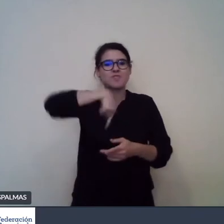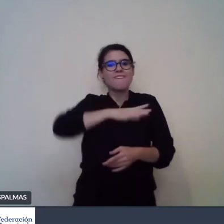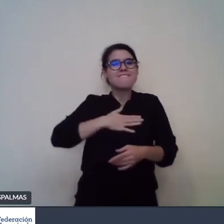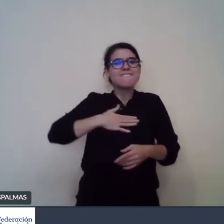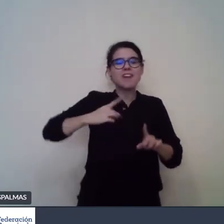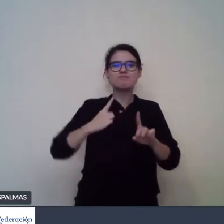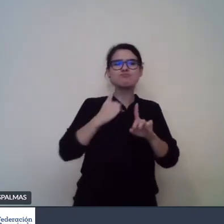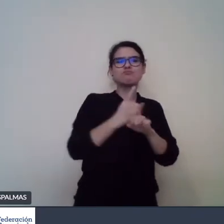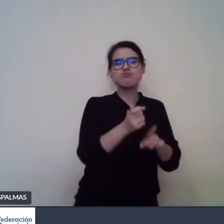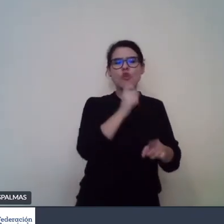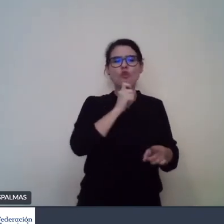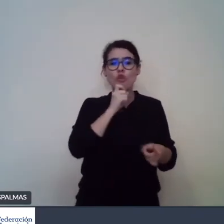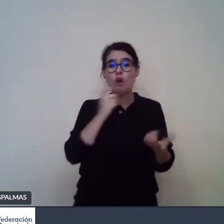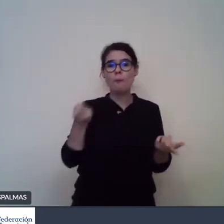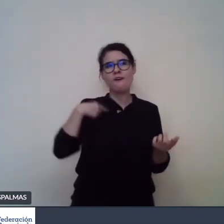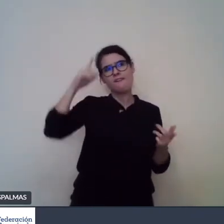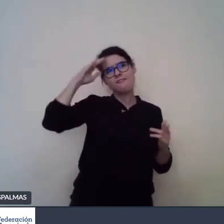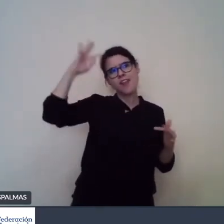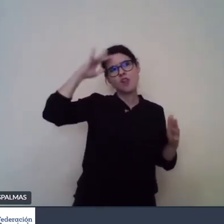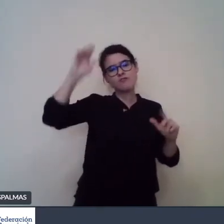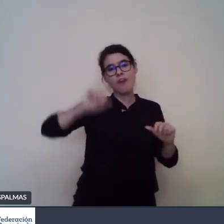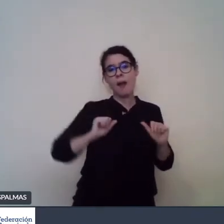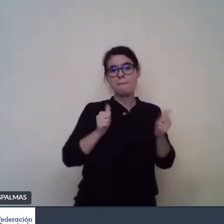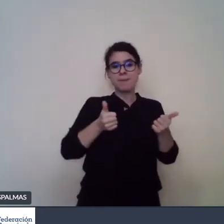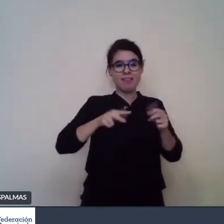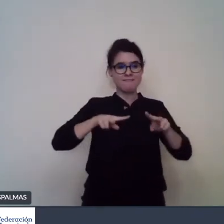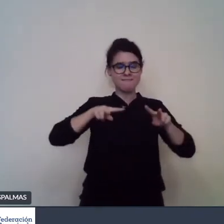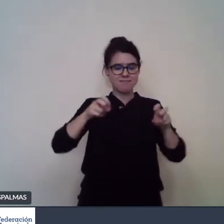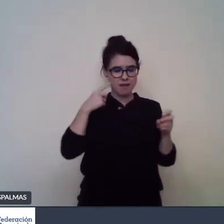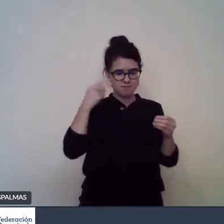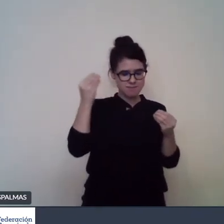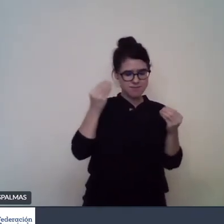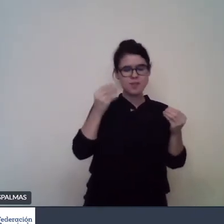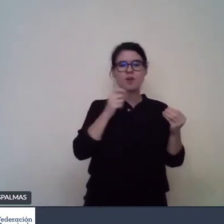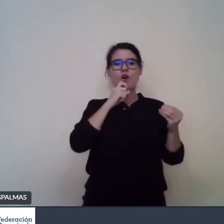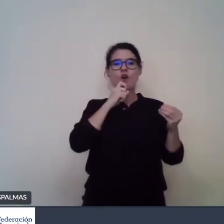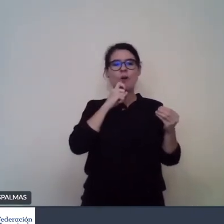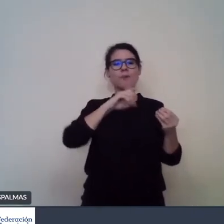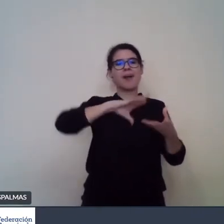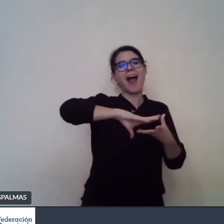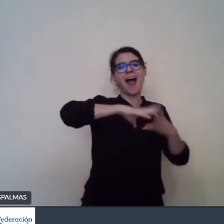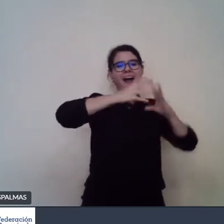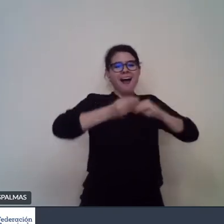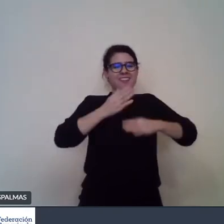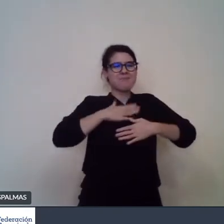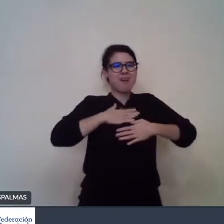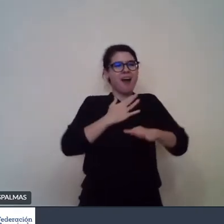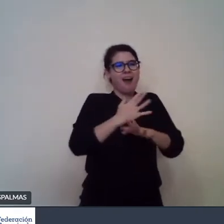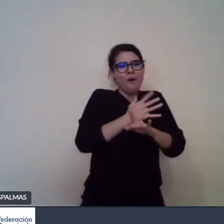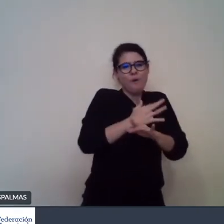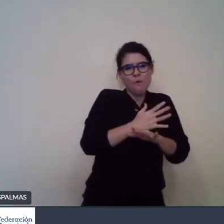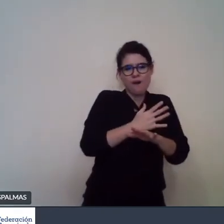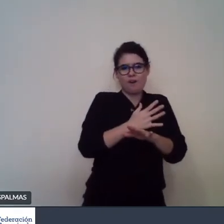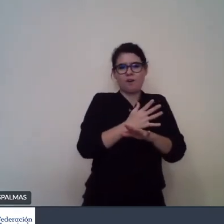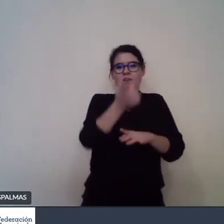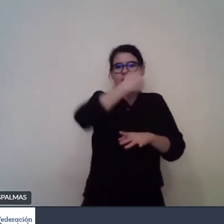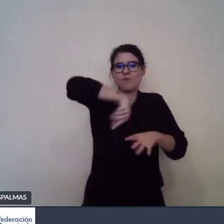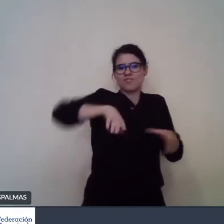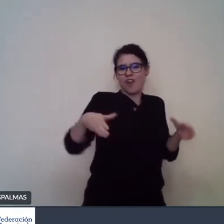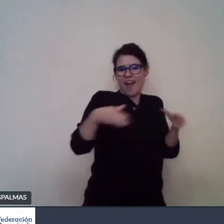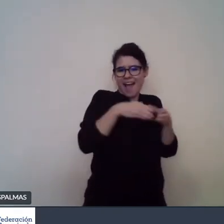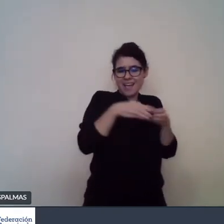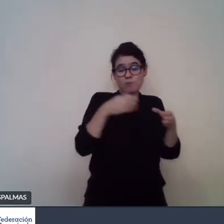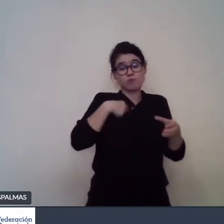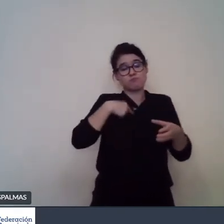esa filosofía inicial, construir qué se adapta mejor a nuestro equipo, a nuestra plantilla. Yo soy un entrenador que